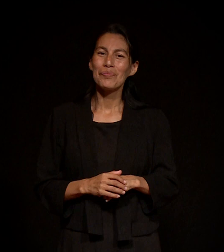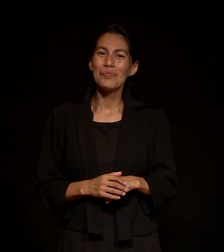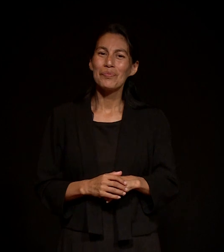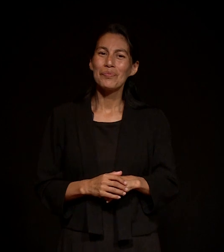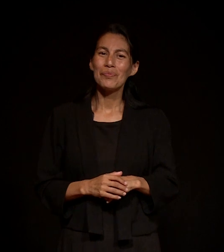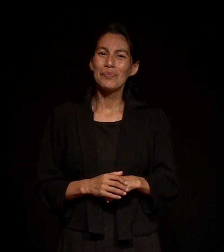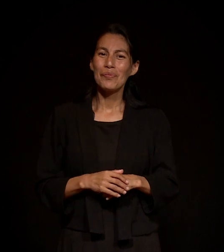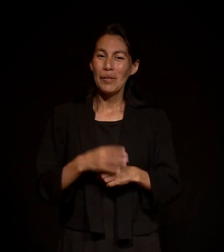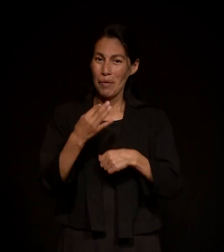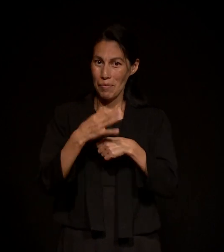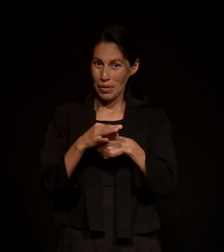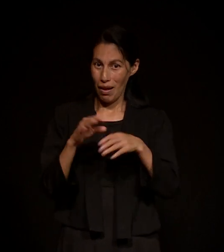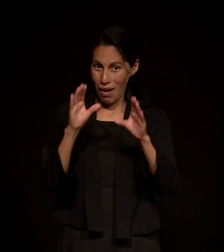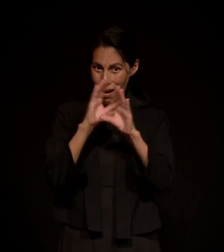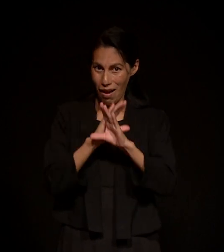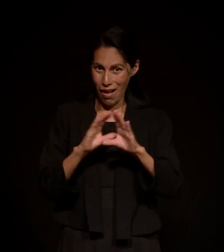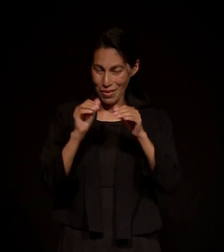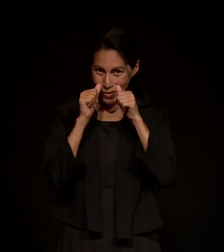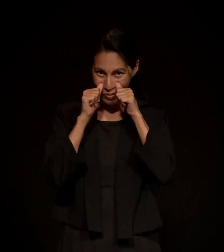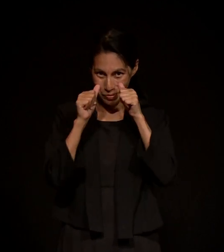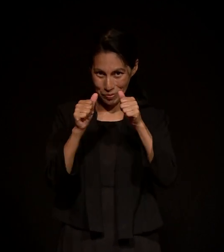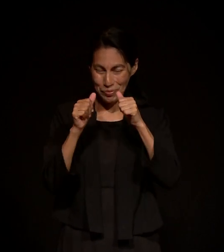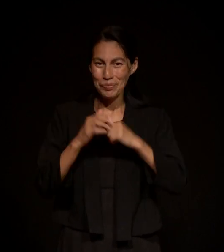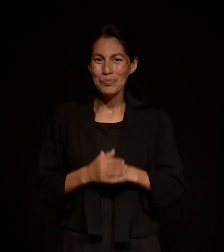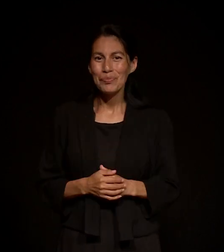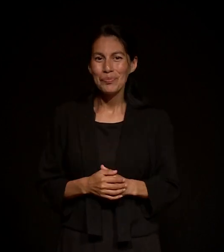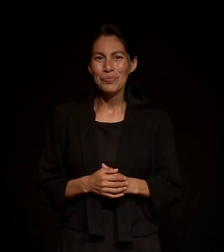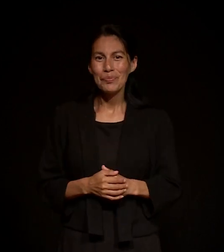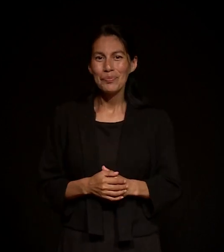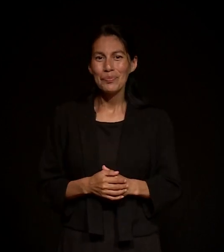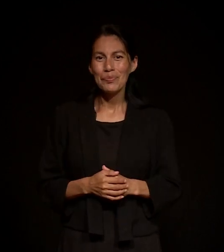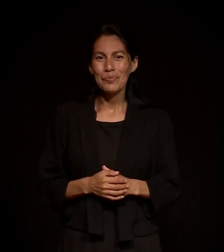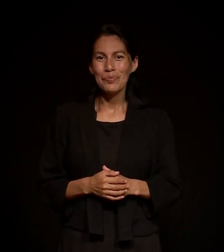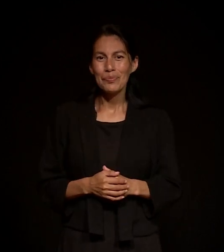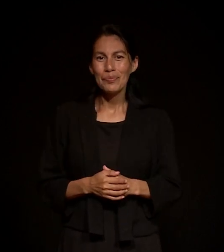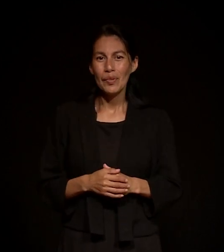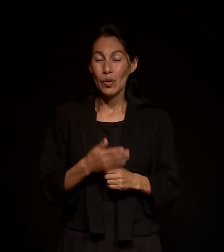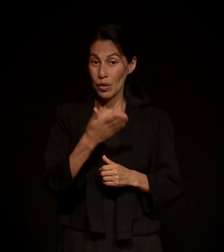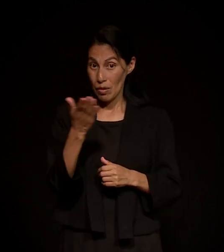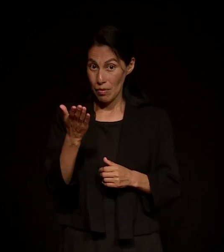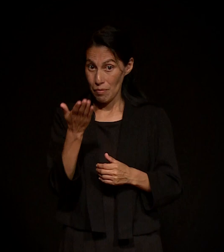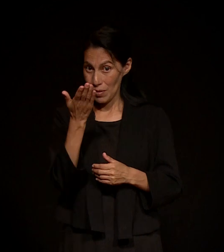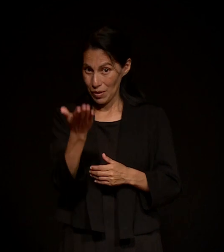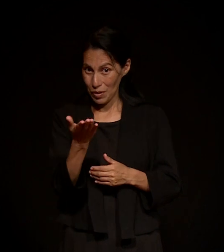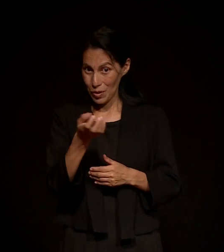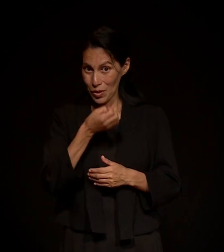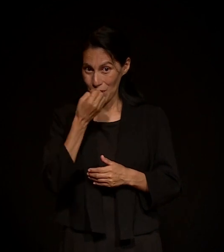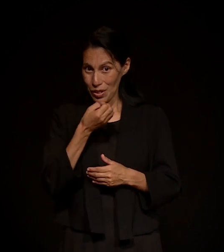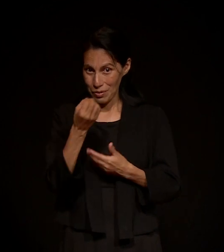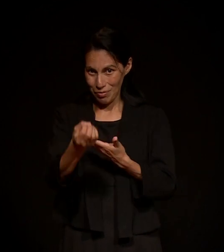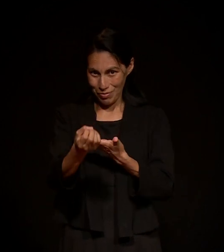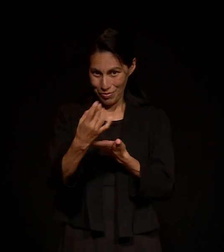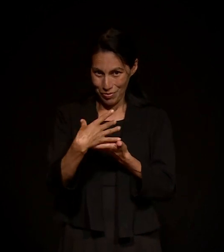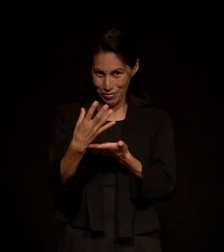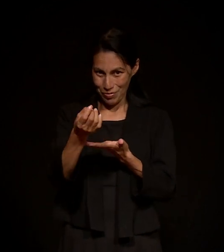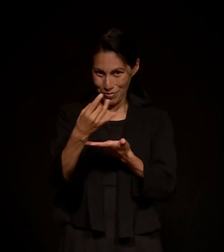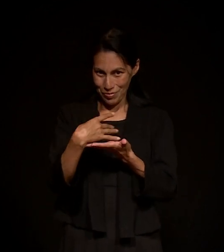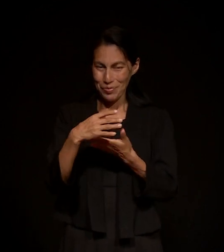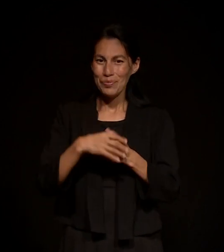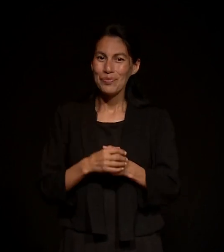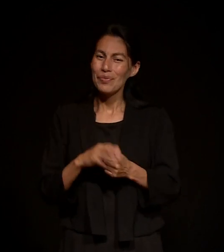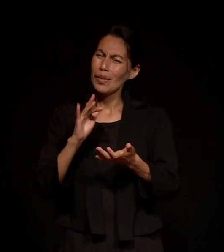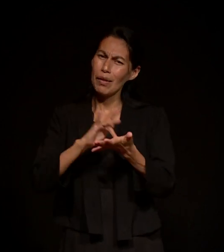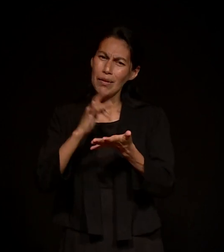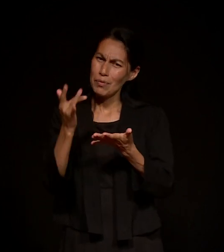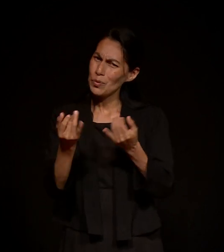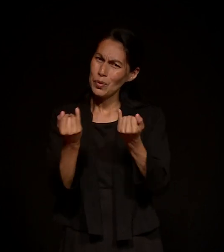amigos, mientras escuchamos este hermoso canto, vamos a enviar nuestros pedidos de oración al programa y